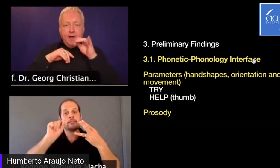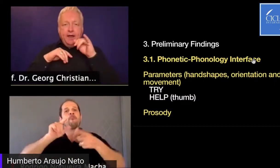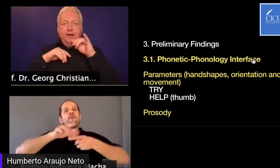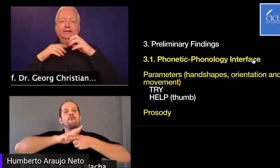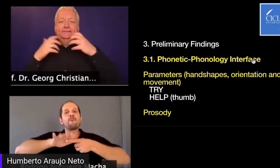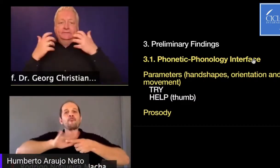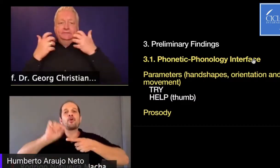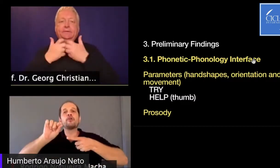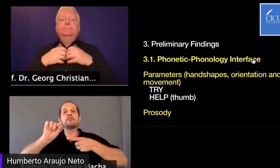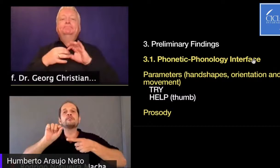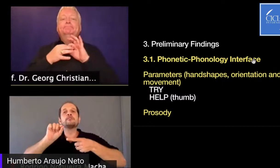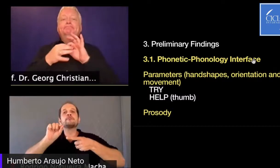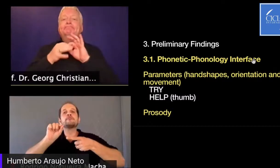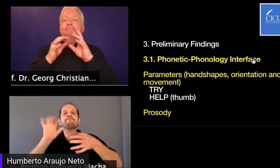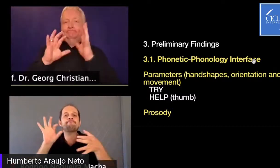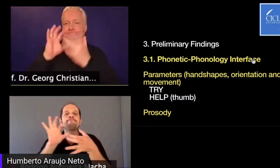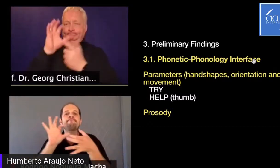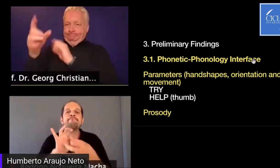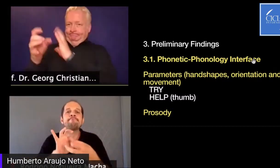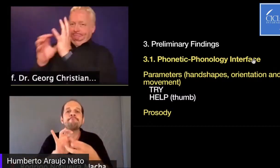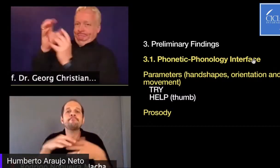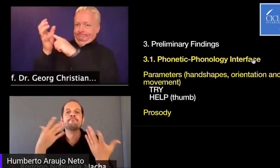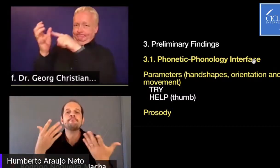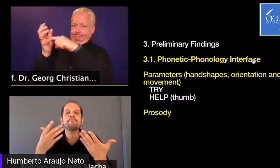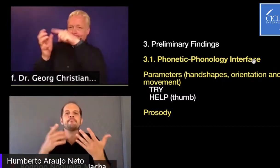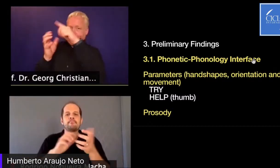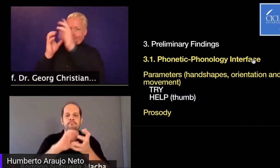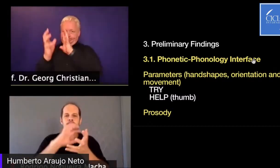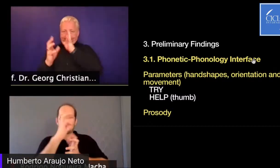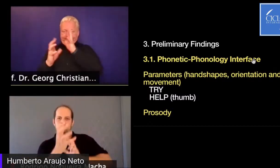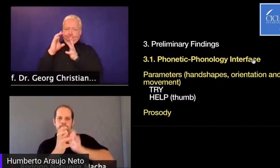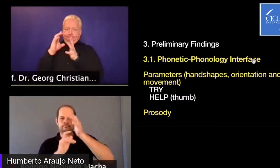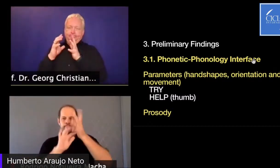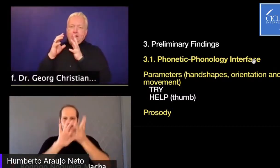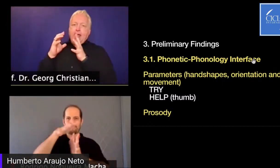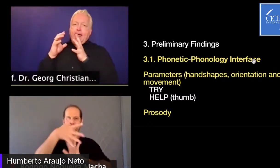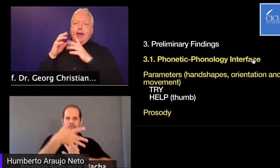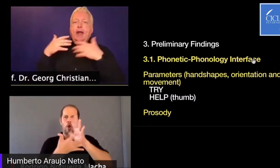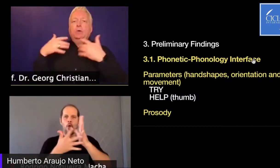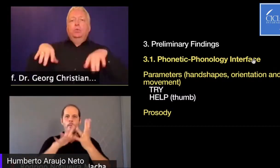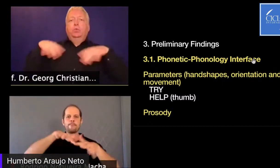Uma outra situação que aparece aí diz respeito aos parâmetros de articulação,